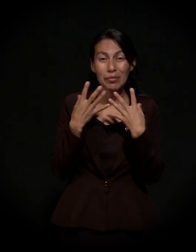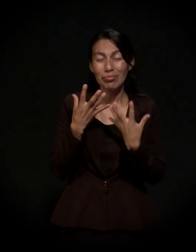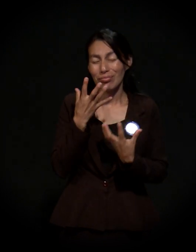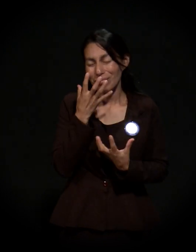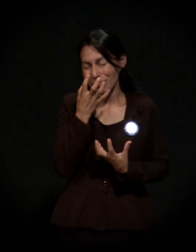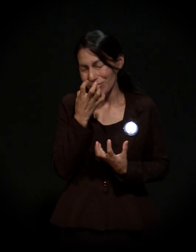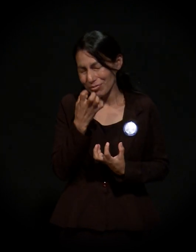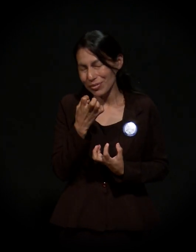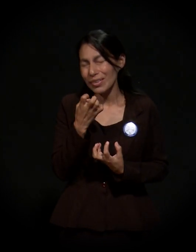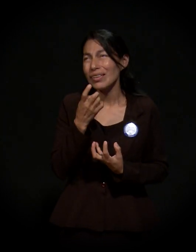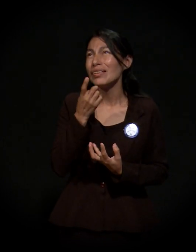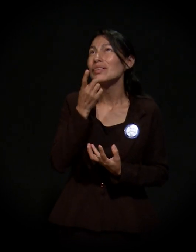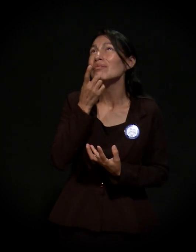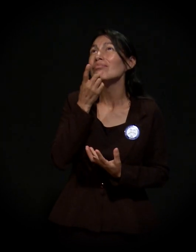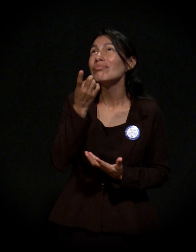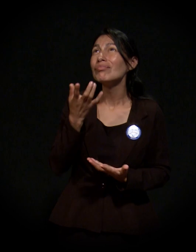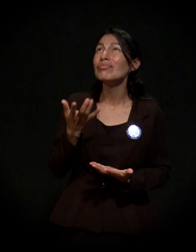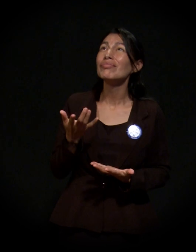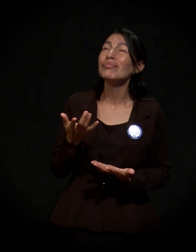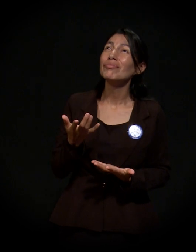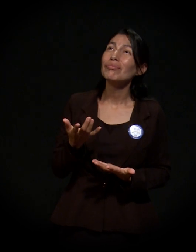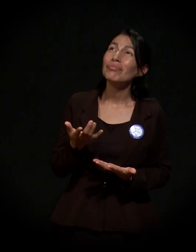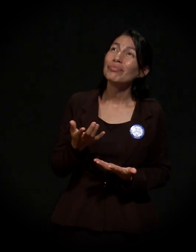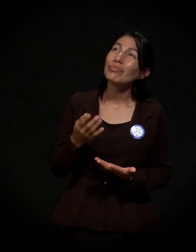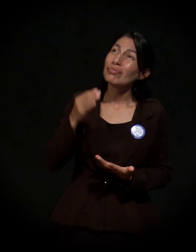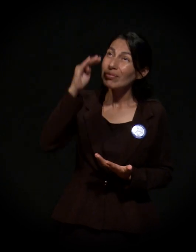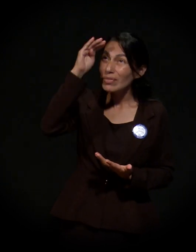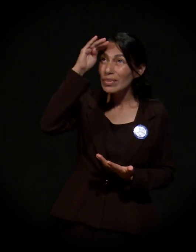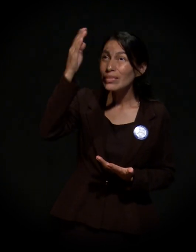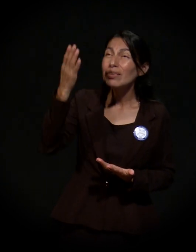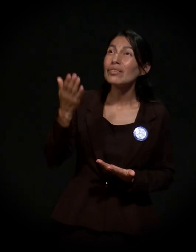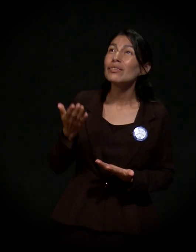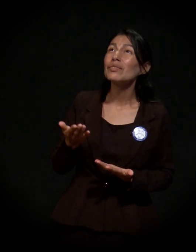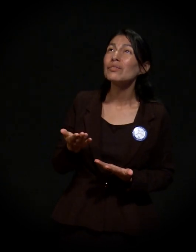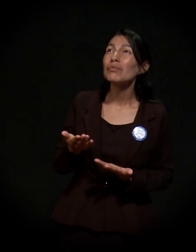a Dios y le dije: Señor,